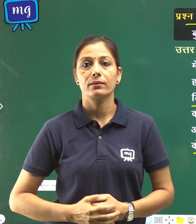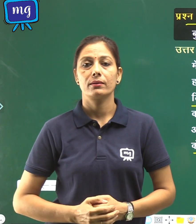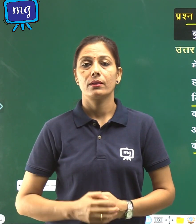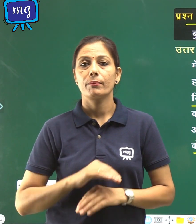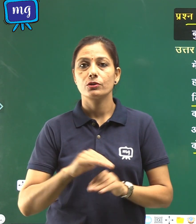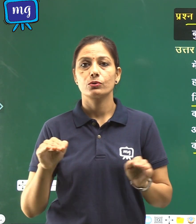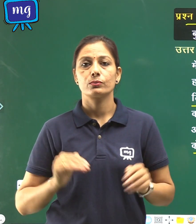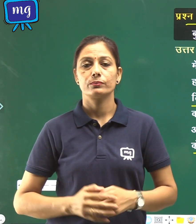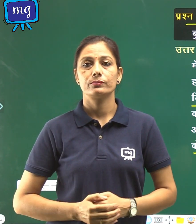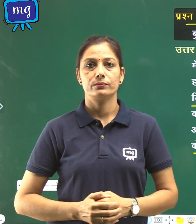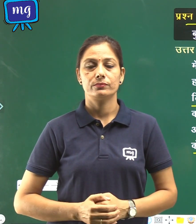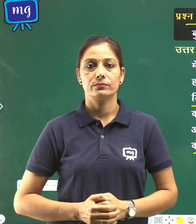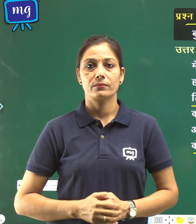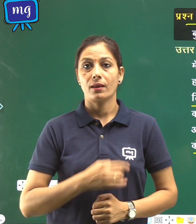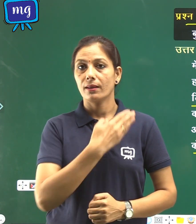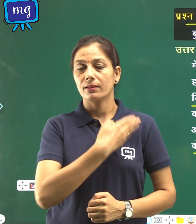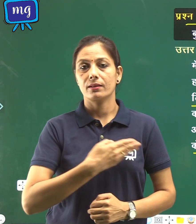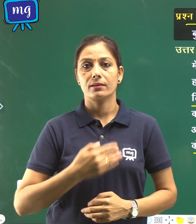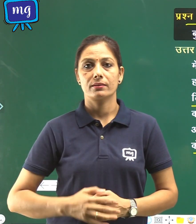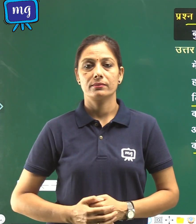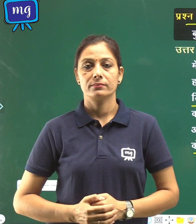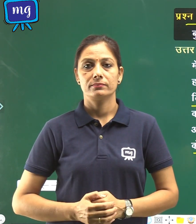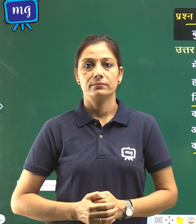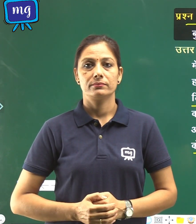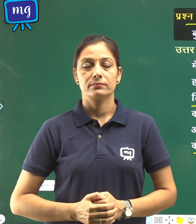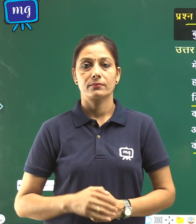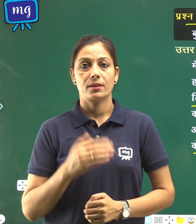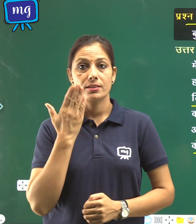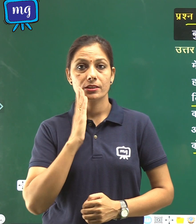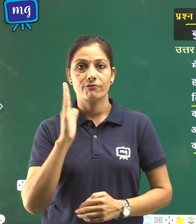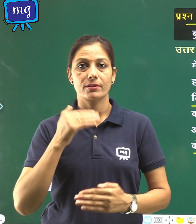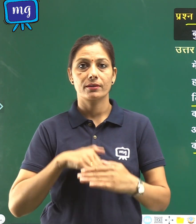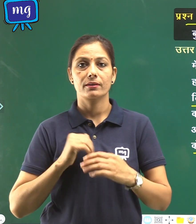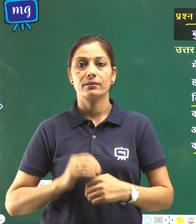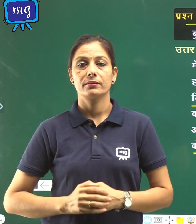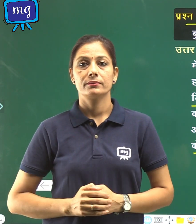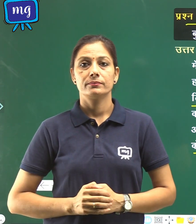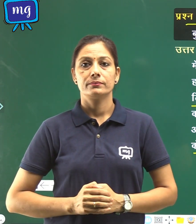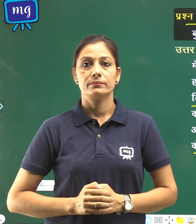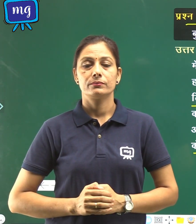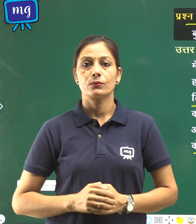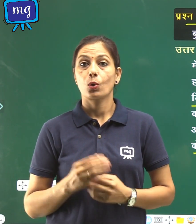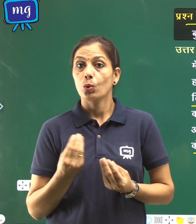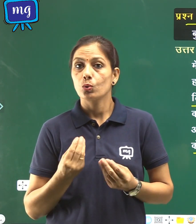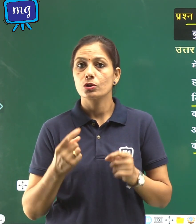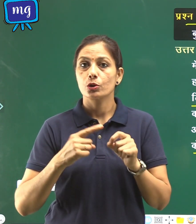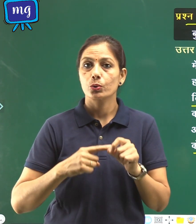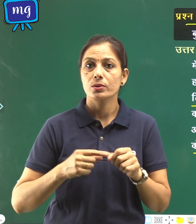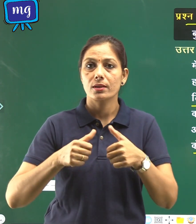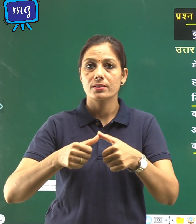बच्चों, ये थे इस कविता के कुछ प्रश्नोत्तर।